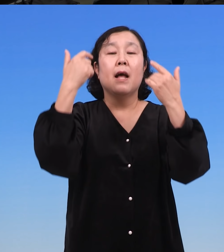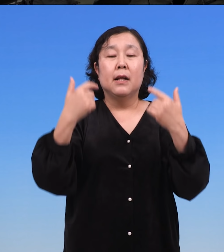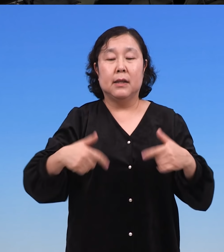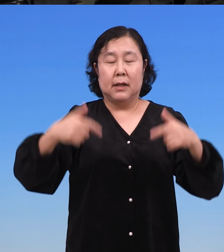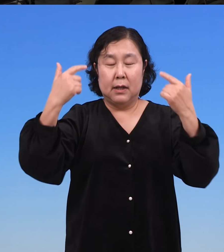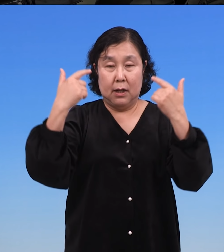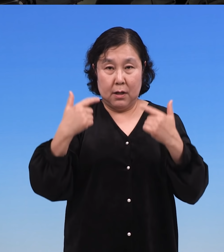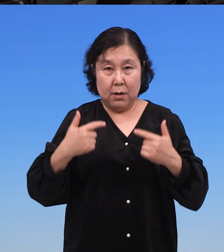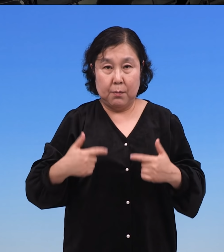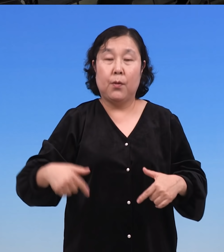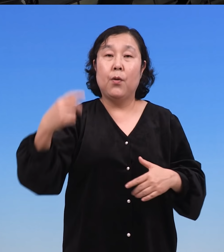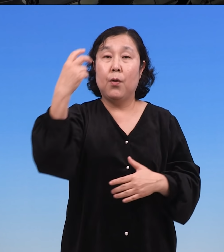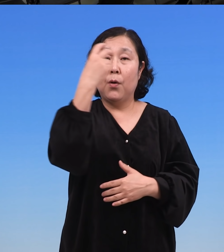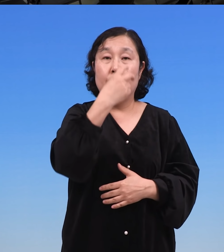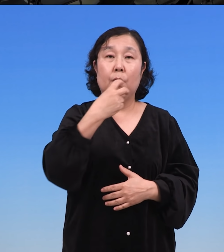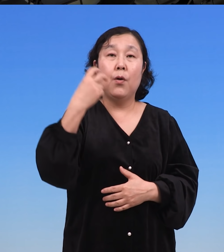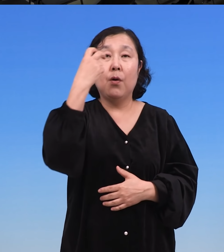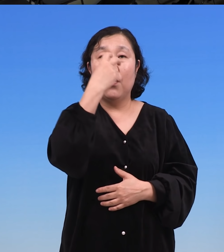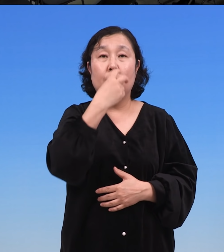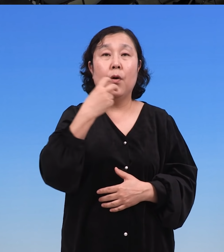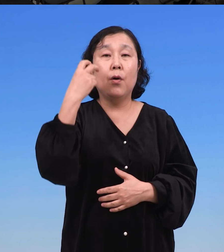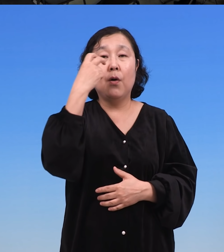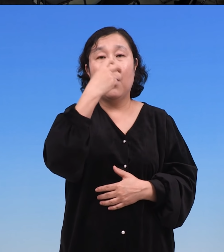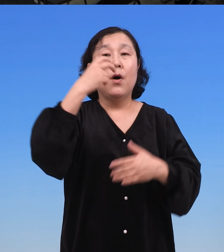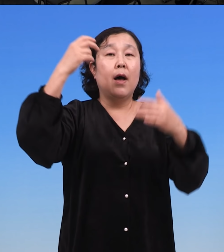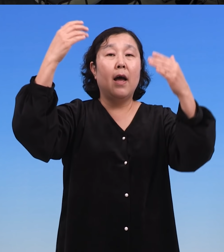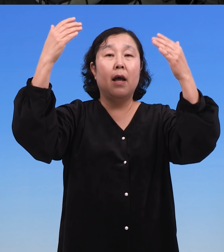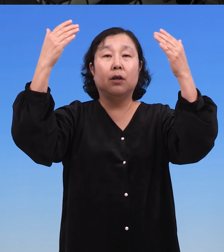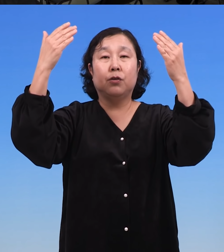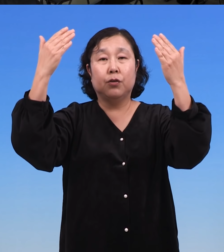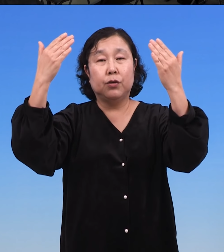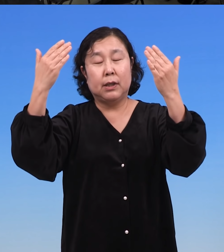늘 보호해 주실 것을